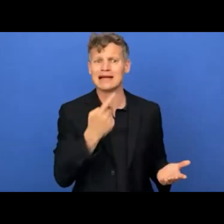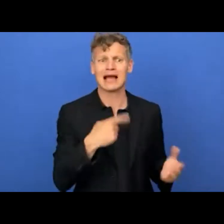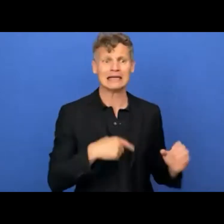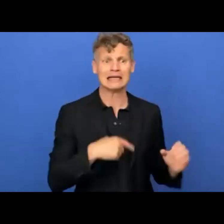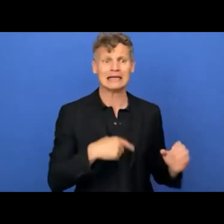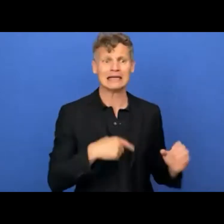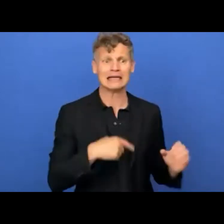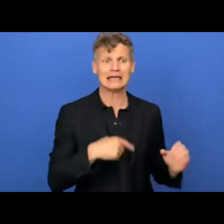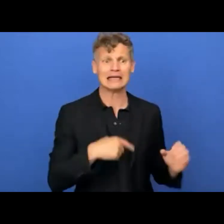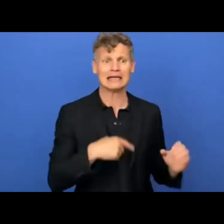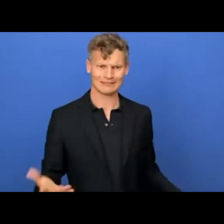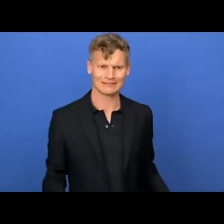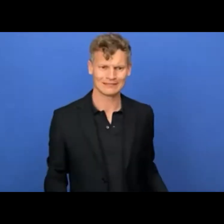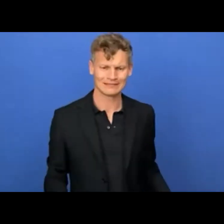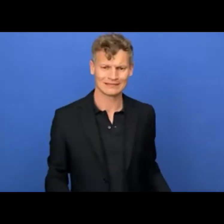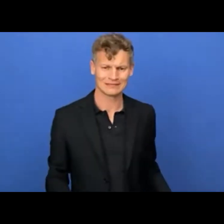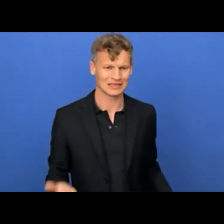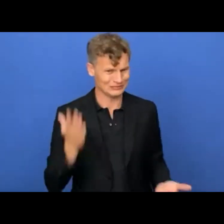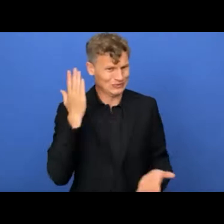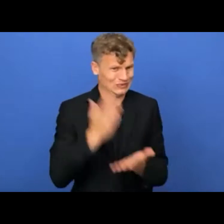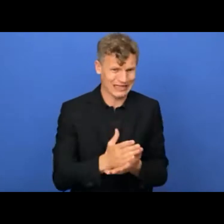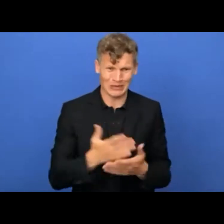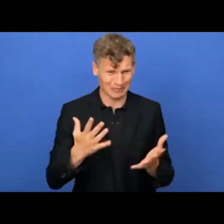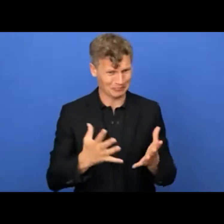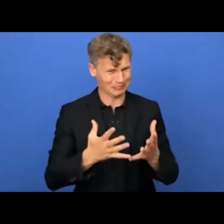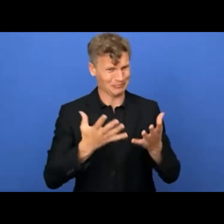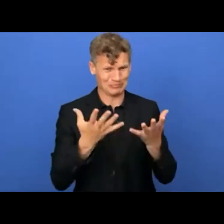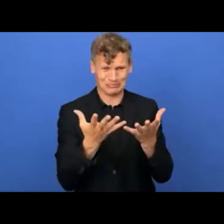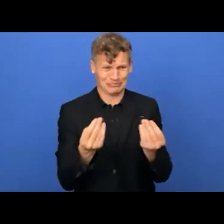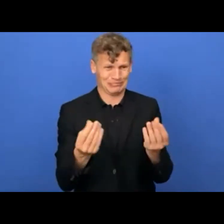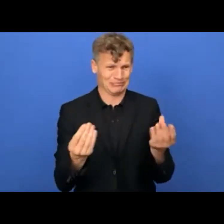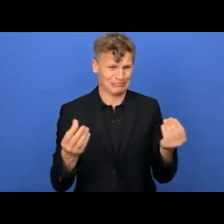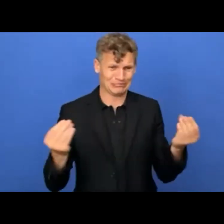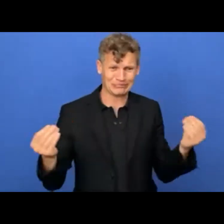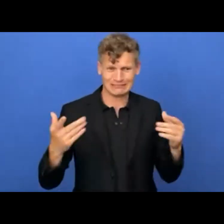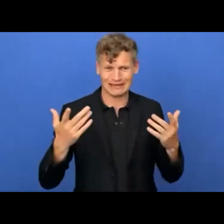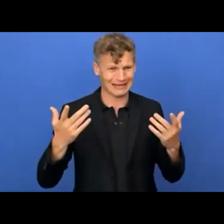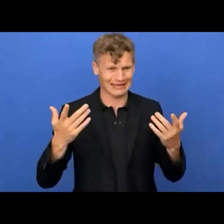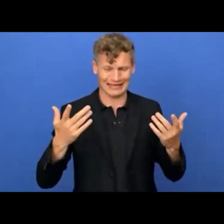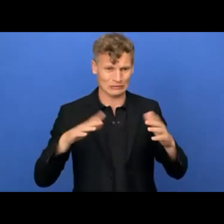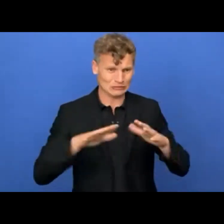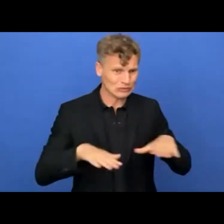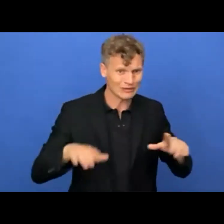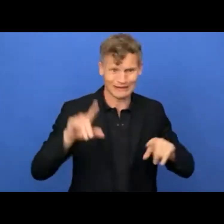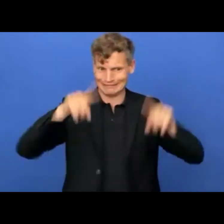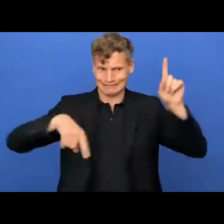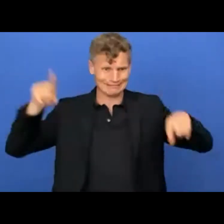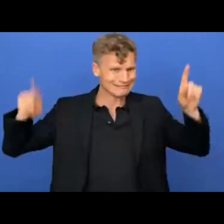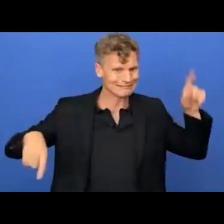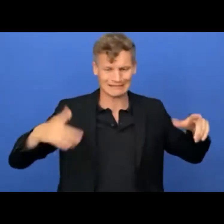qui vont de 0 à parfois 8 ans. C'est donc large et donc il y a